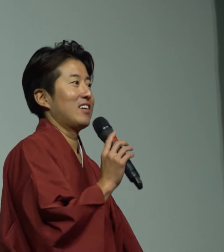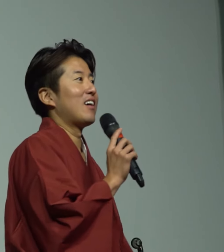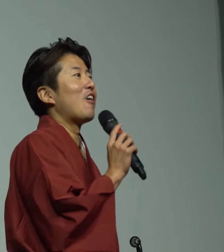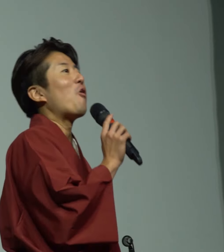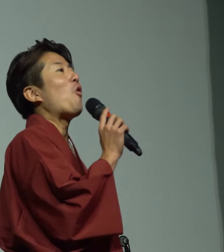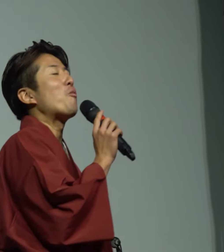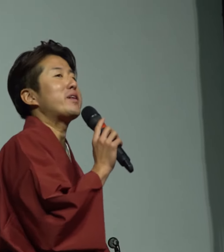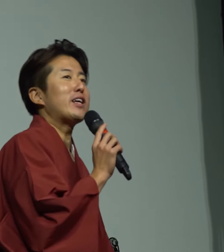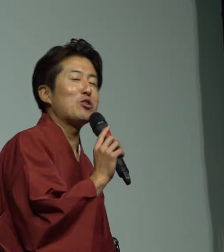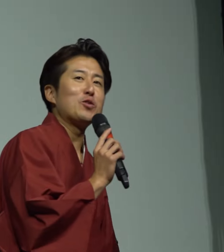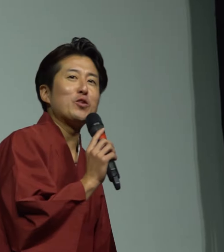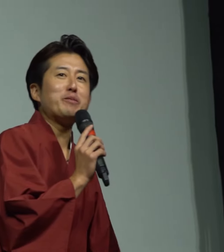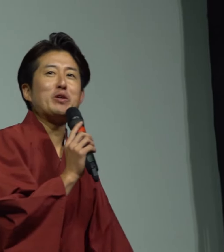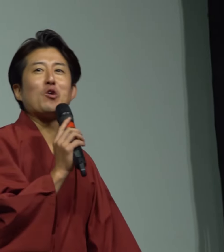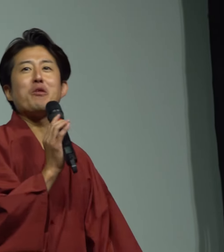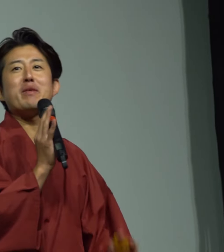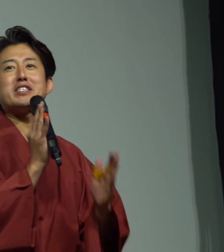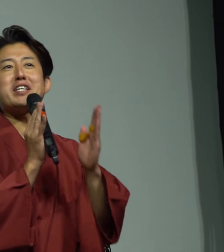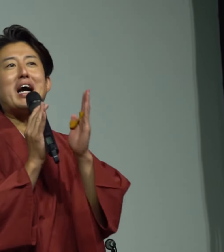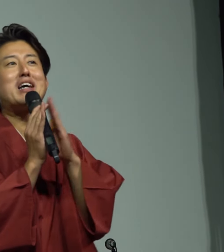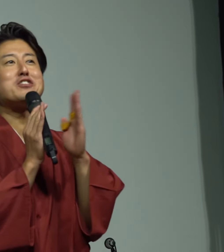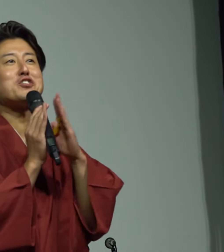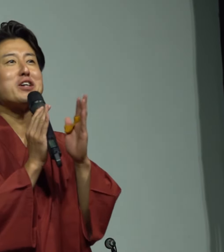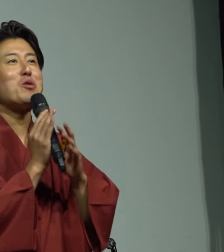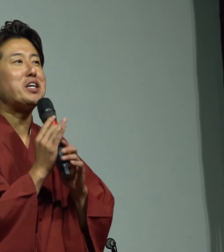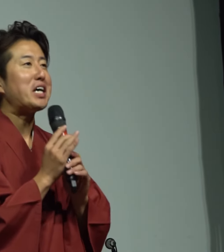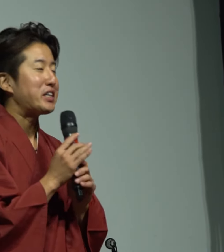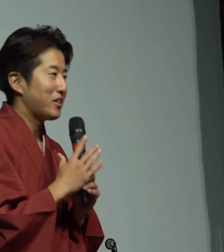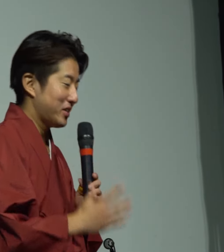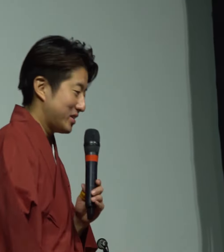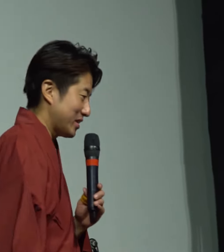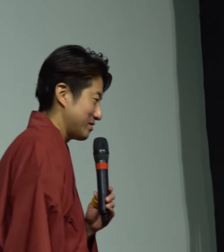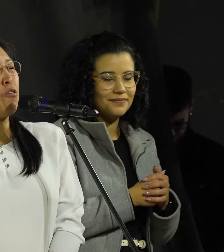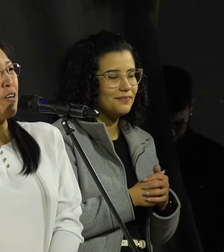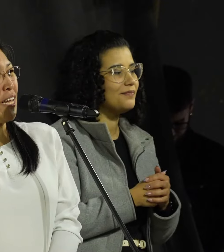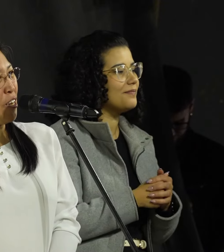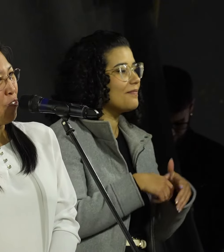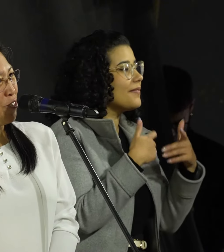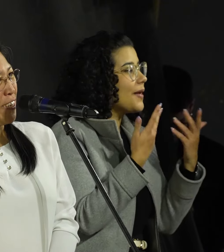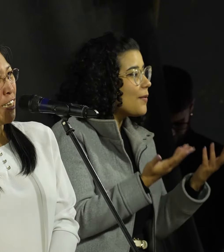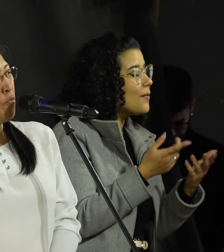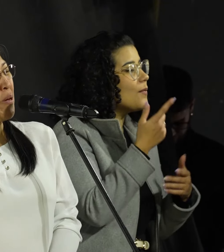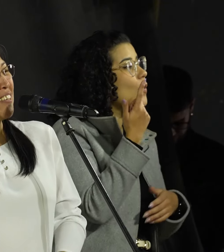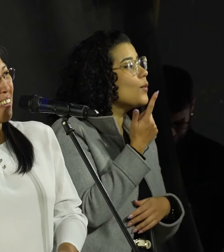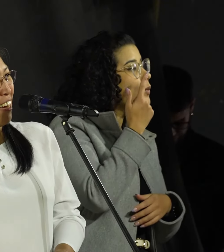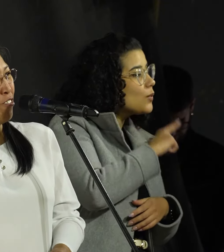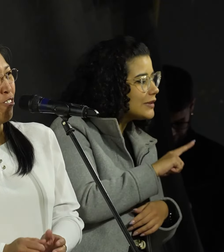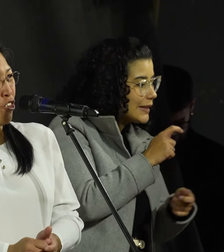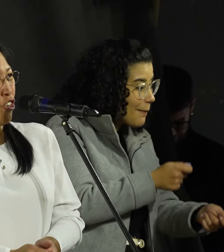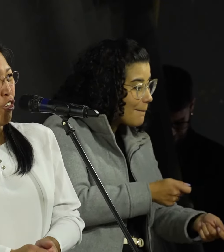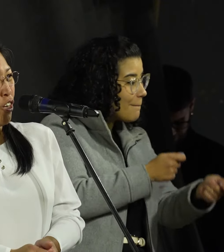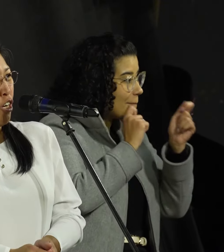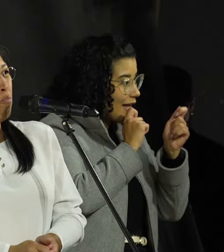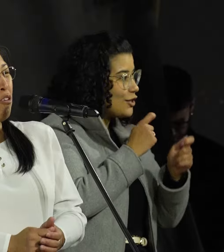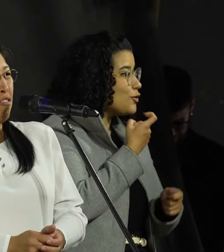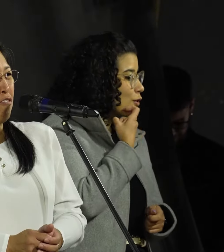toretara, omedetou no imi o komemashite, hakushu de moriagete kudasai. E quando ele conseguir pescar o dojo, por favor,